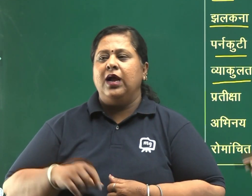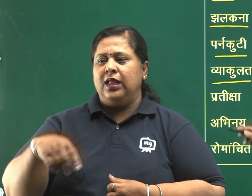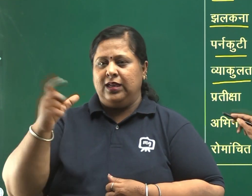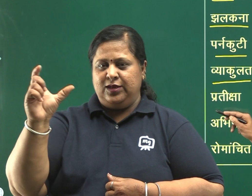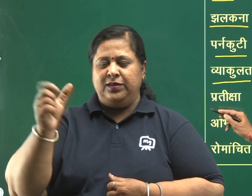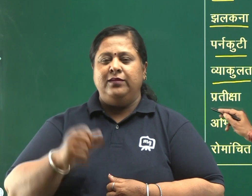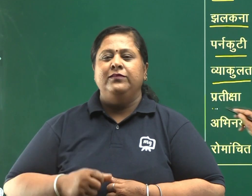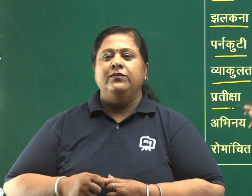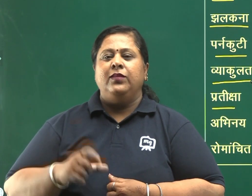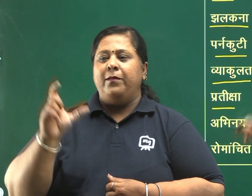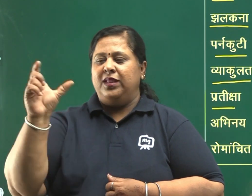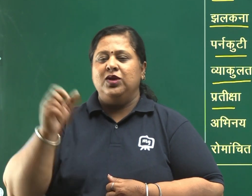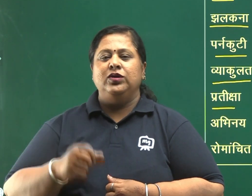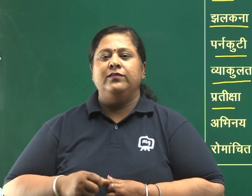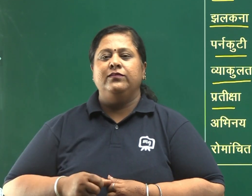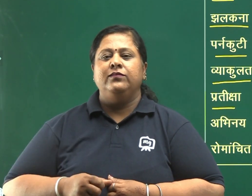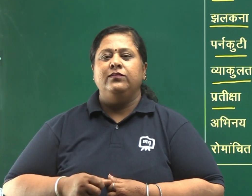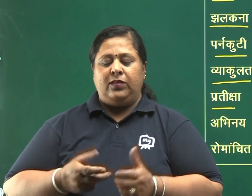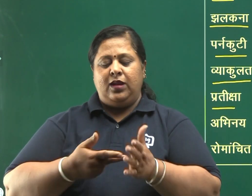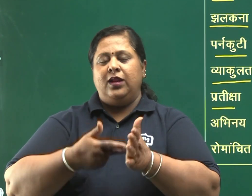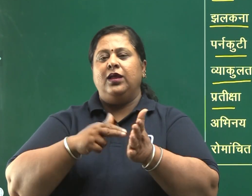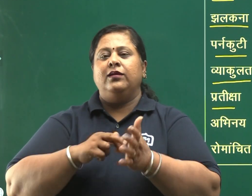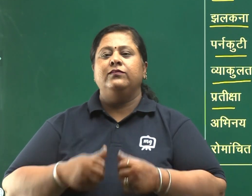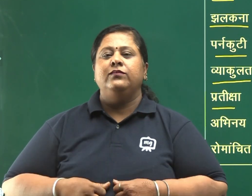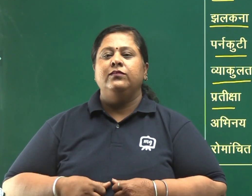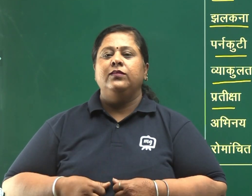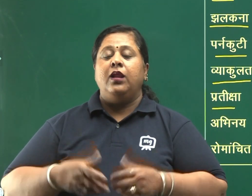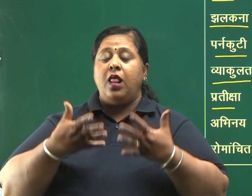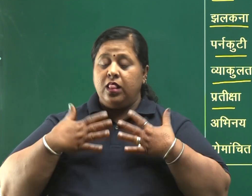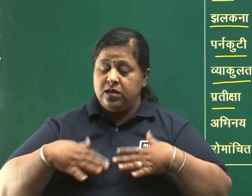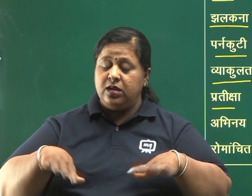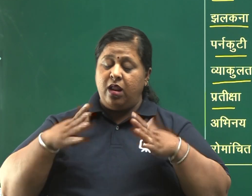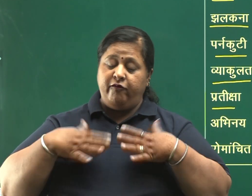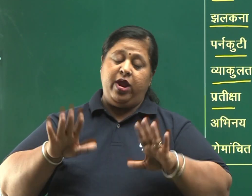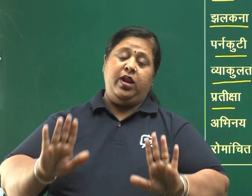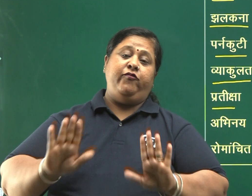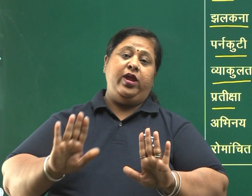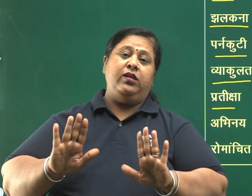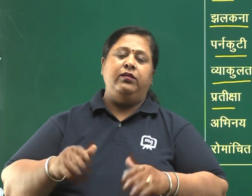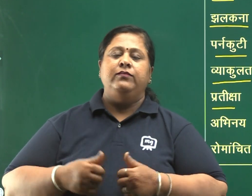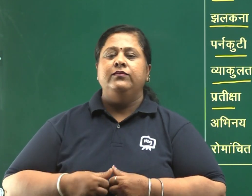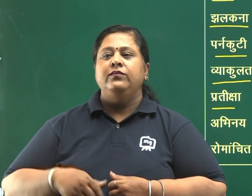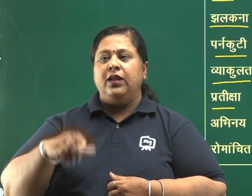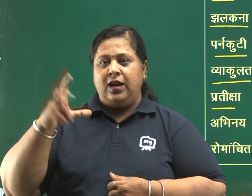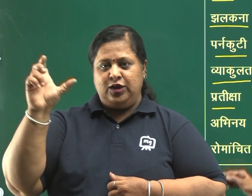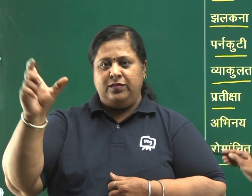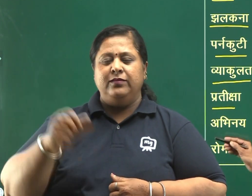अगला शब्द है प्रतीक्षा, अर्थ होगा इंतजार। अगला